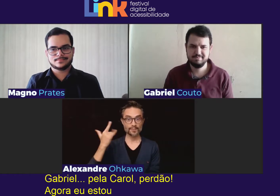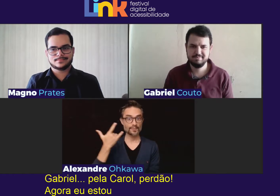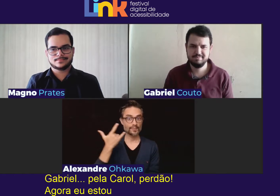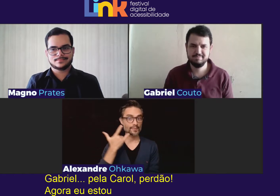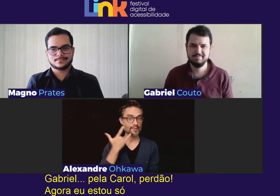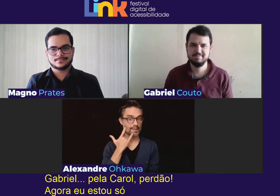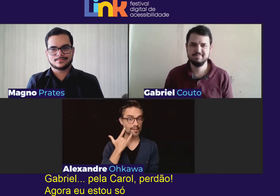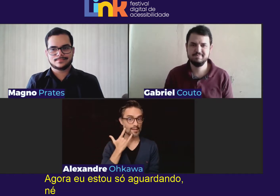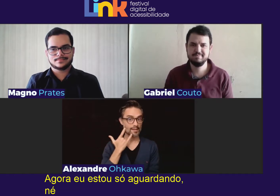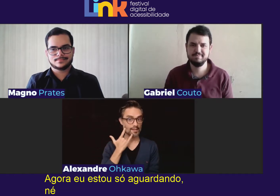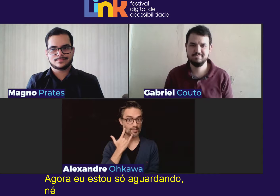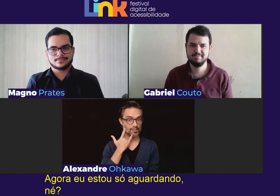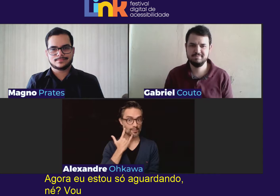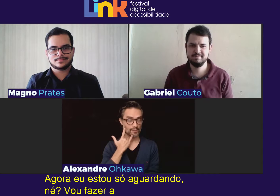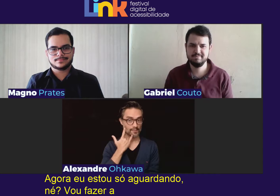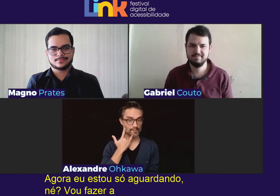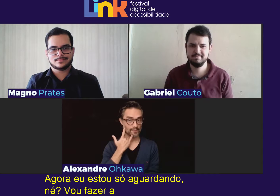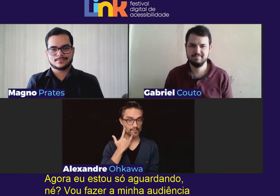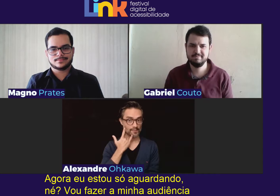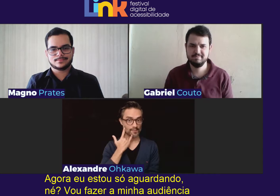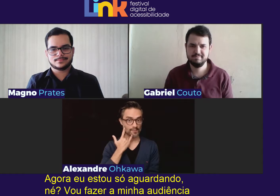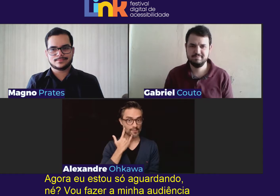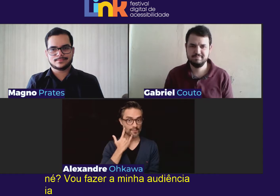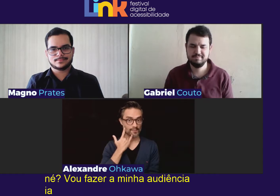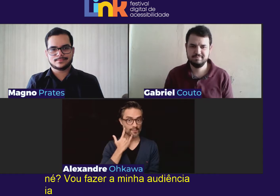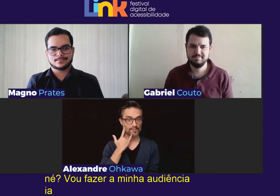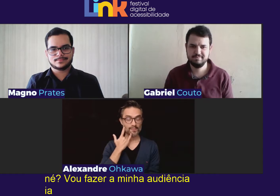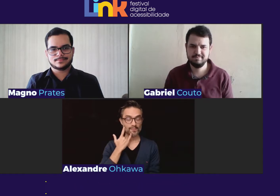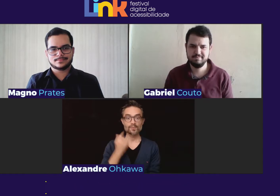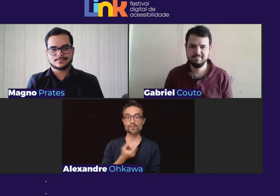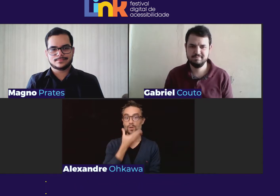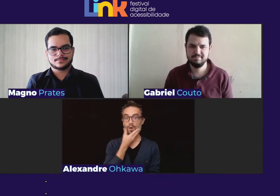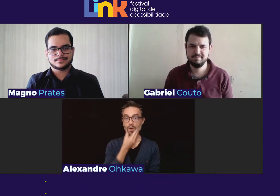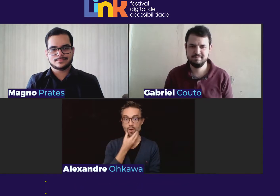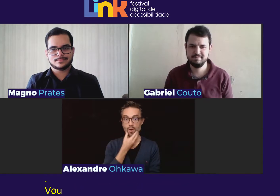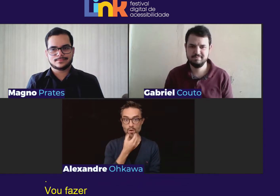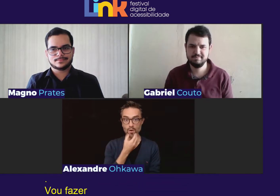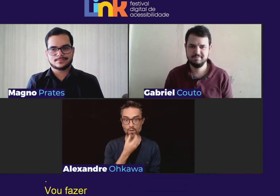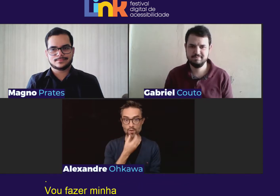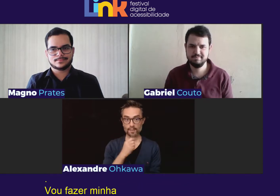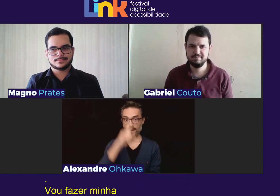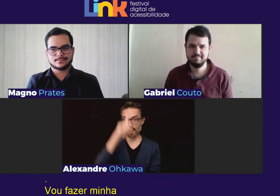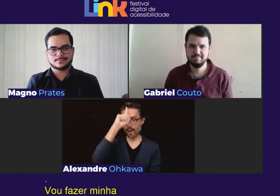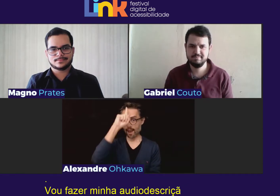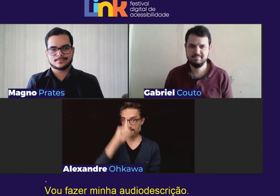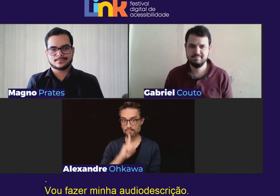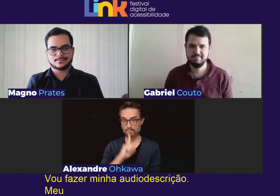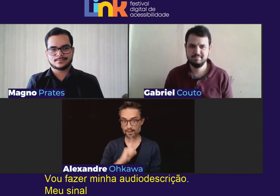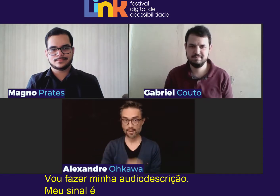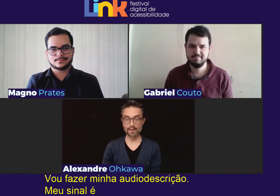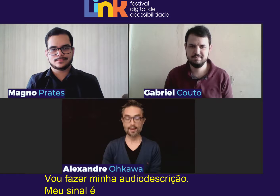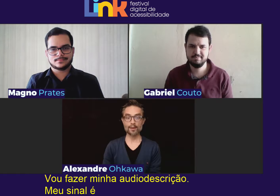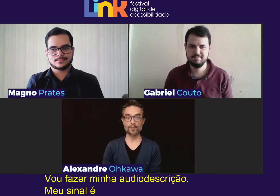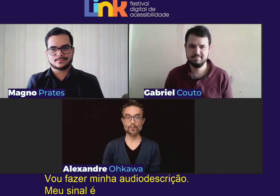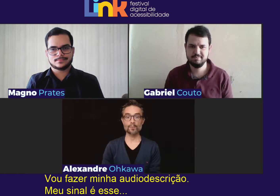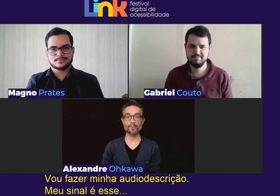audiodescrição. O meu sinal é esse, o indicador e o mendinho no